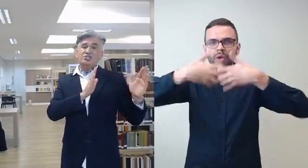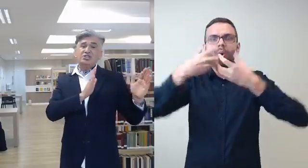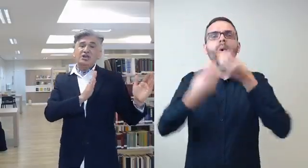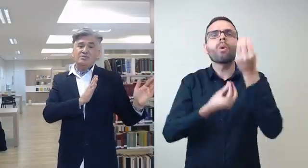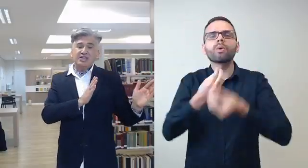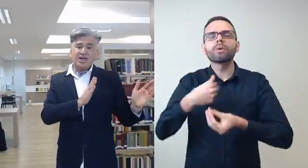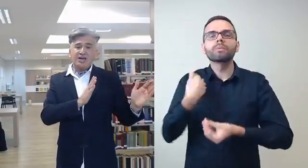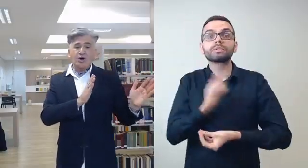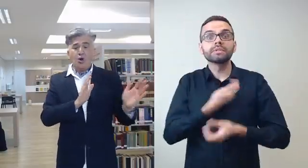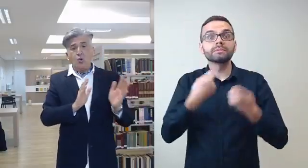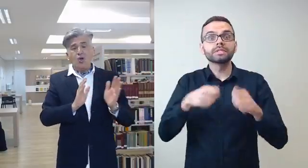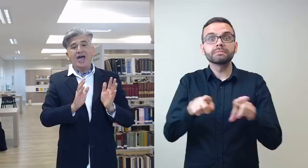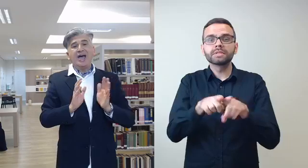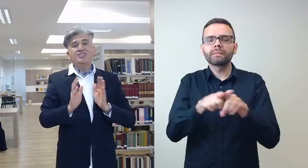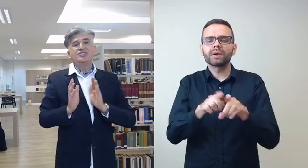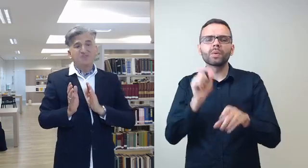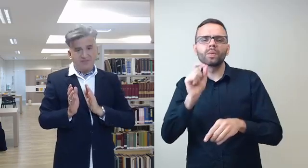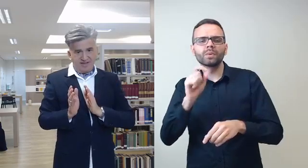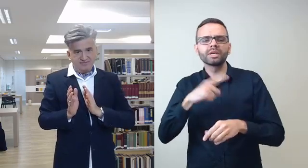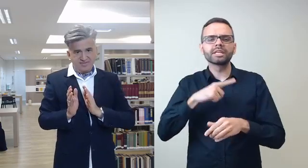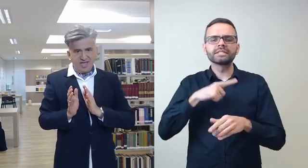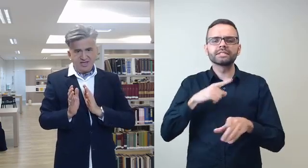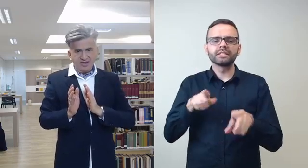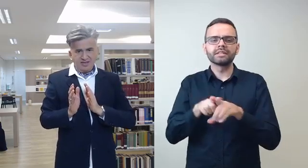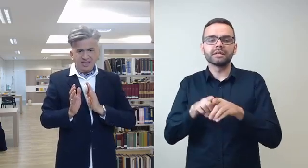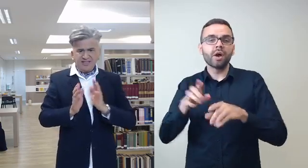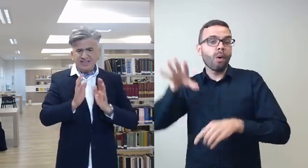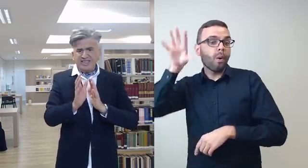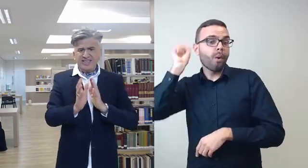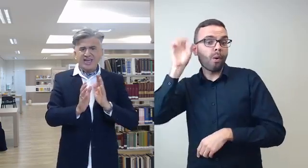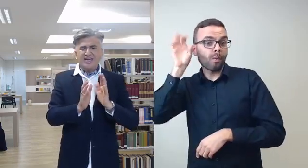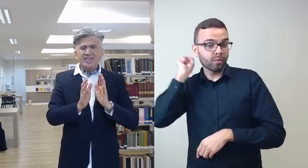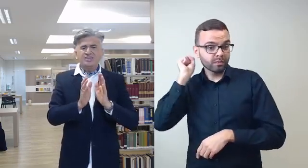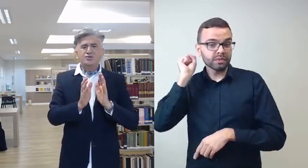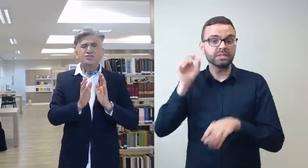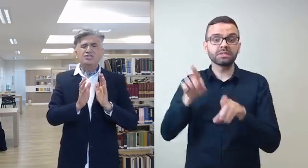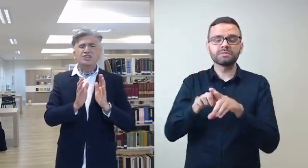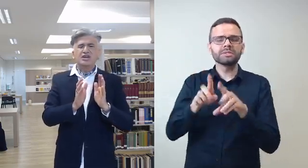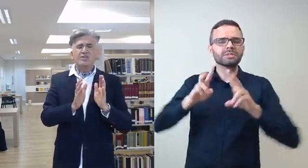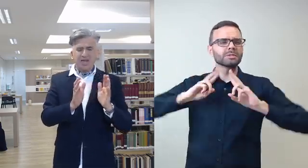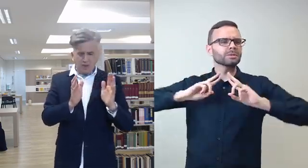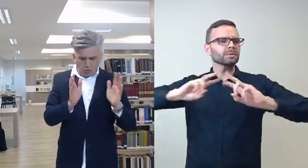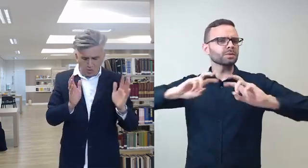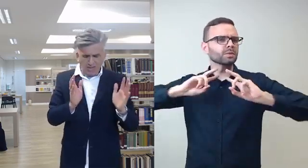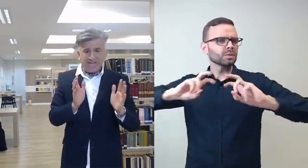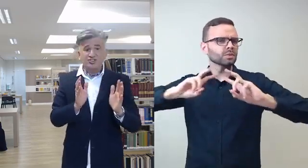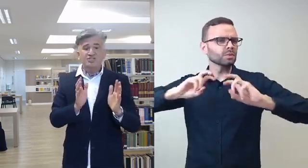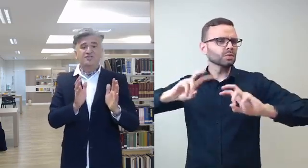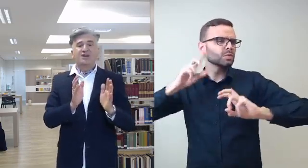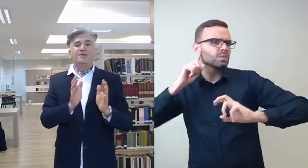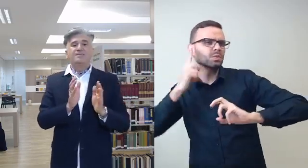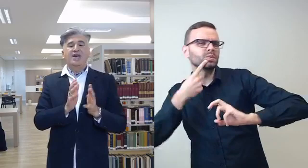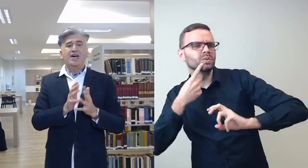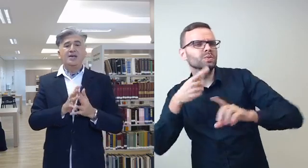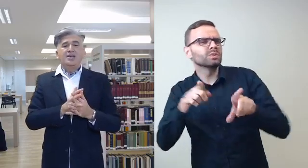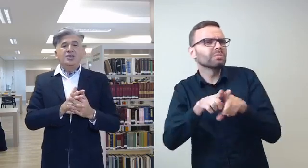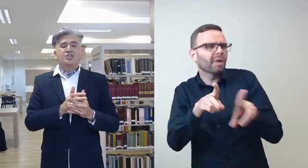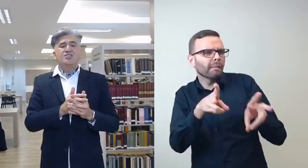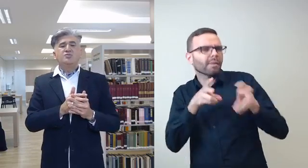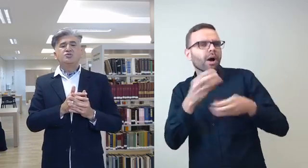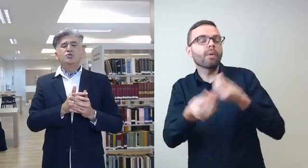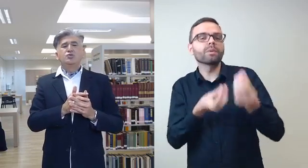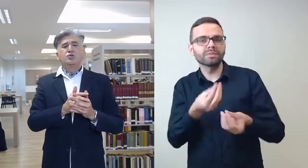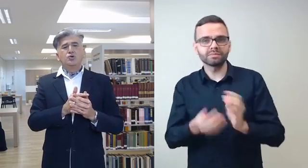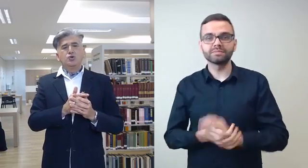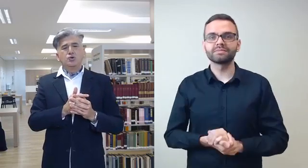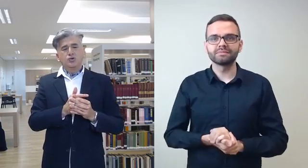escuta dinâmica ou ativa. Tá? O que seria escuta dinâmica ou ativa? Tá? Nós